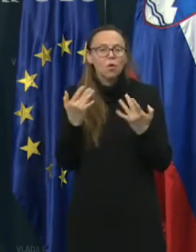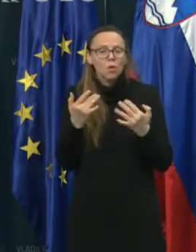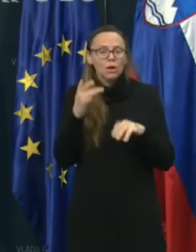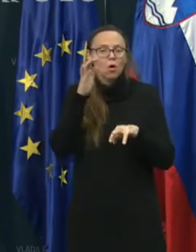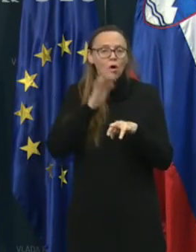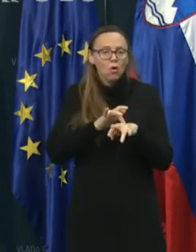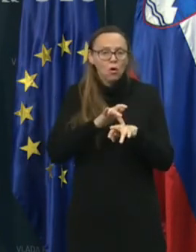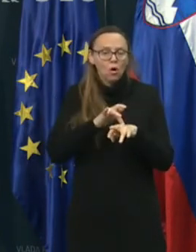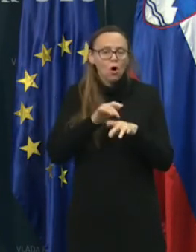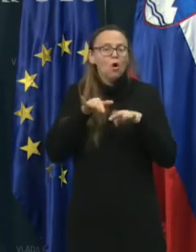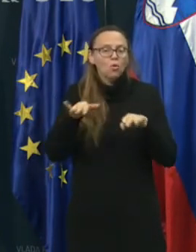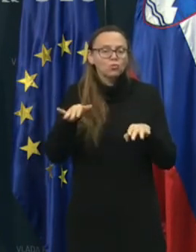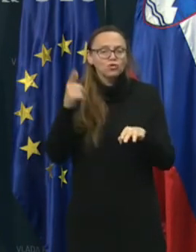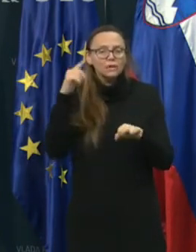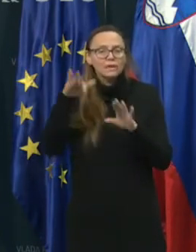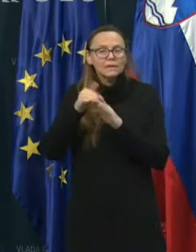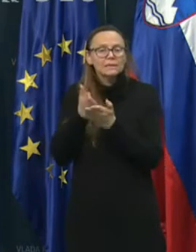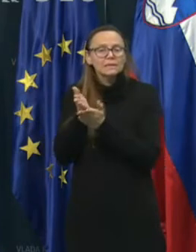in koliko